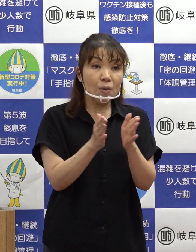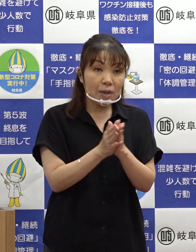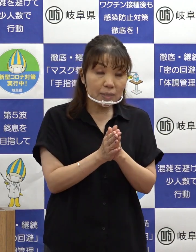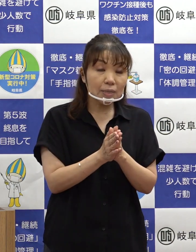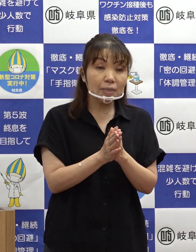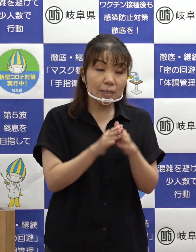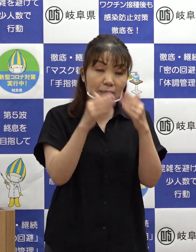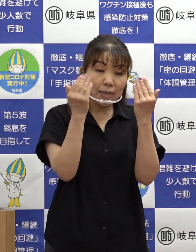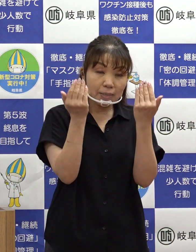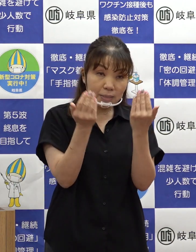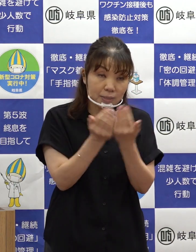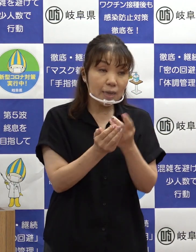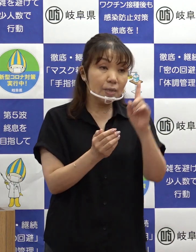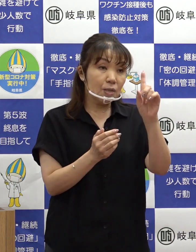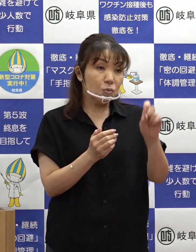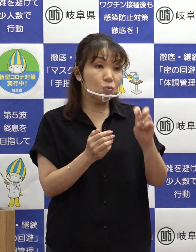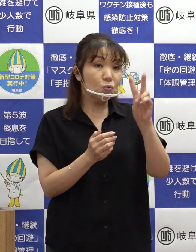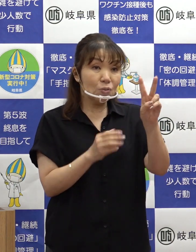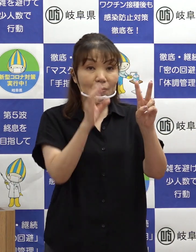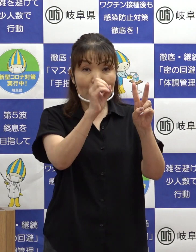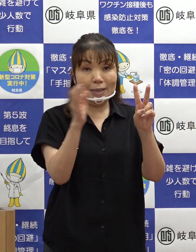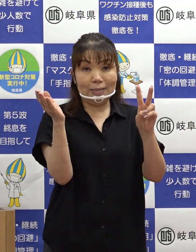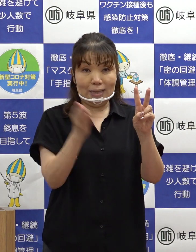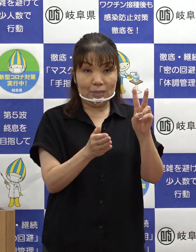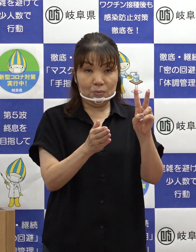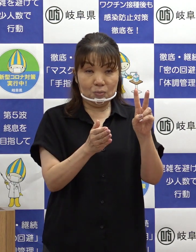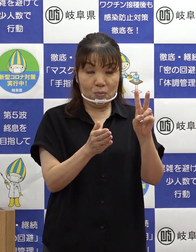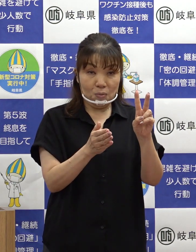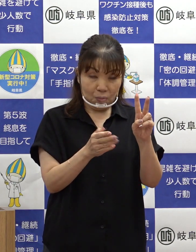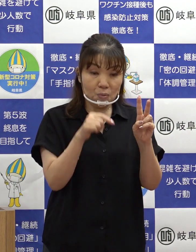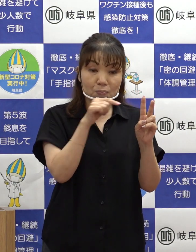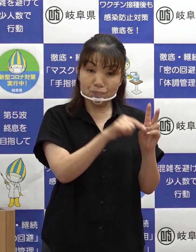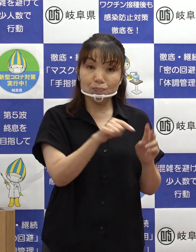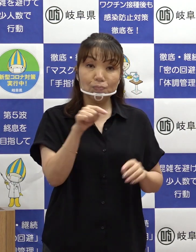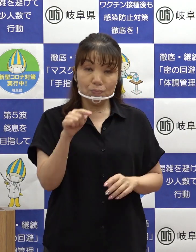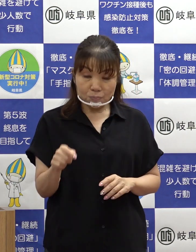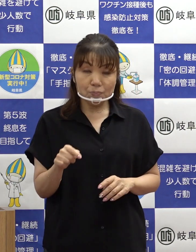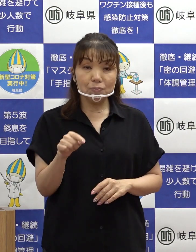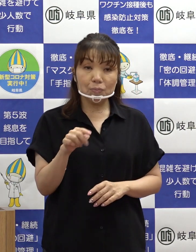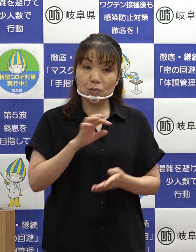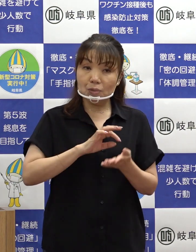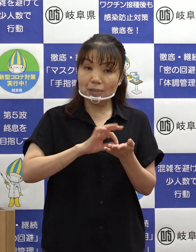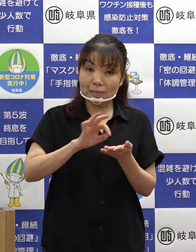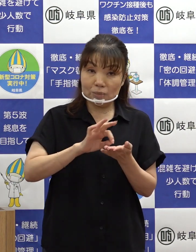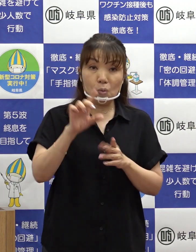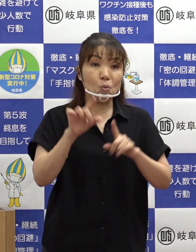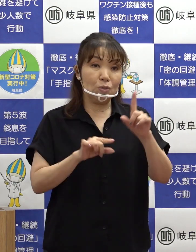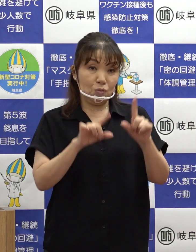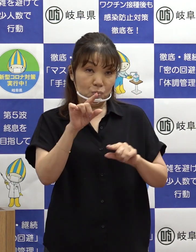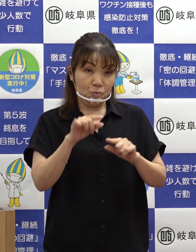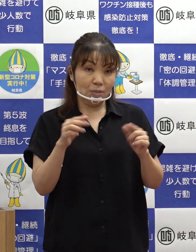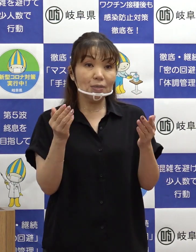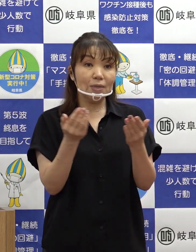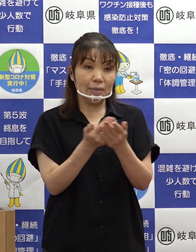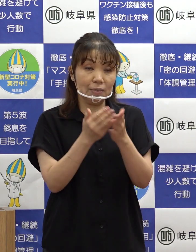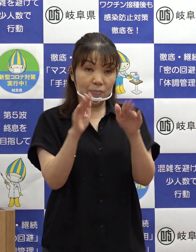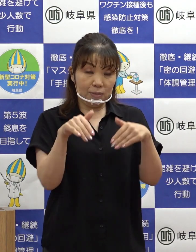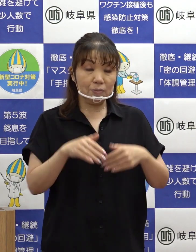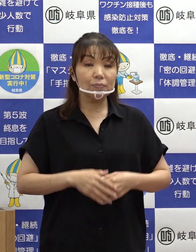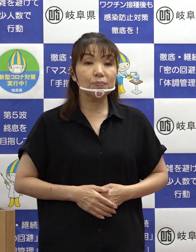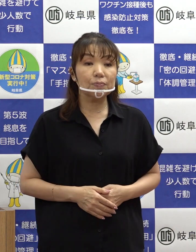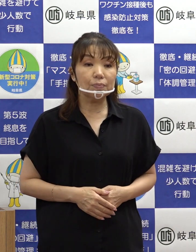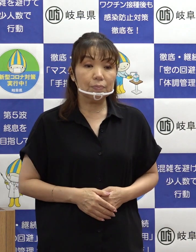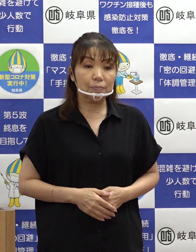県全体としては 12.6% の病床ないしは宿泊療養施設の使用率ということで、ござい